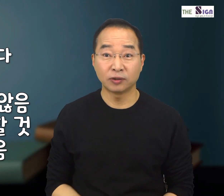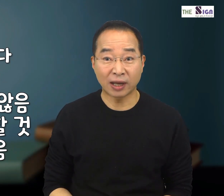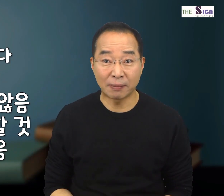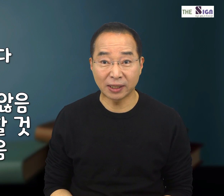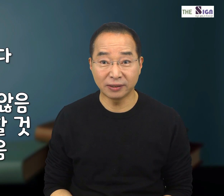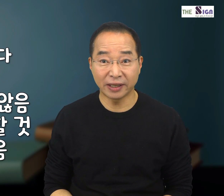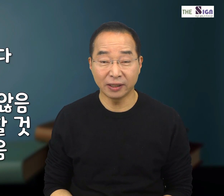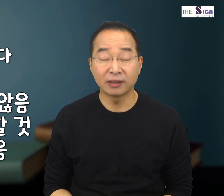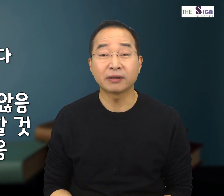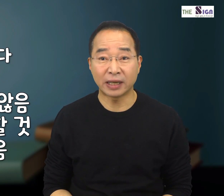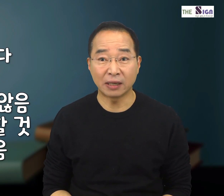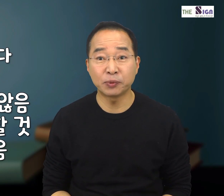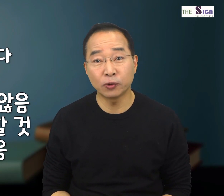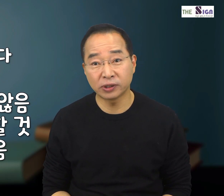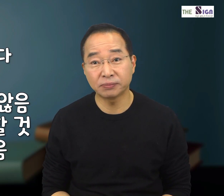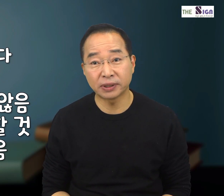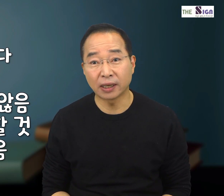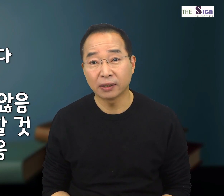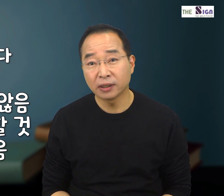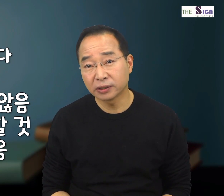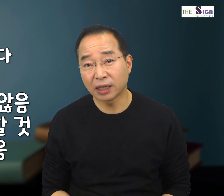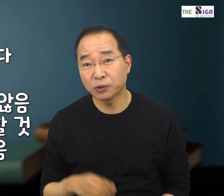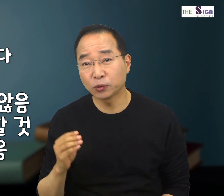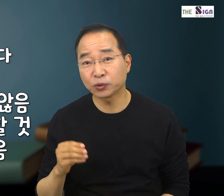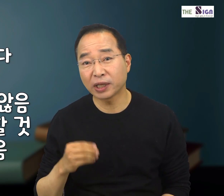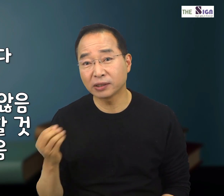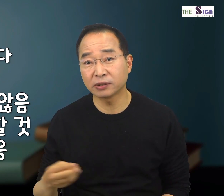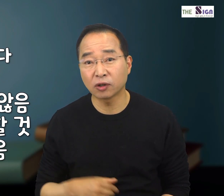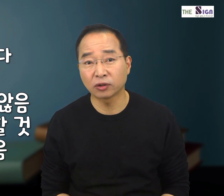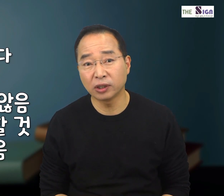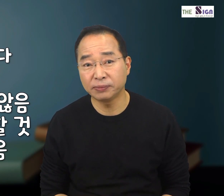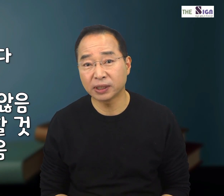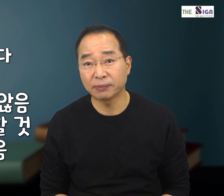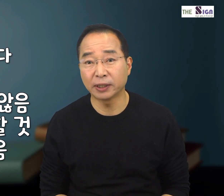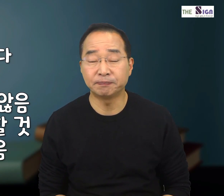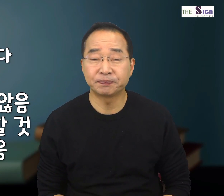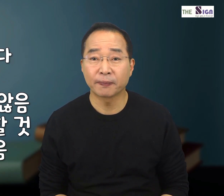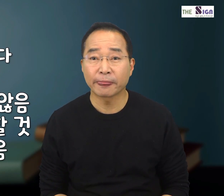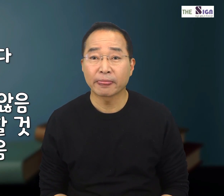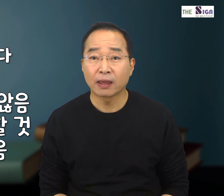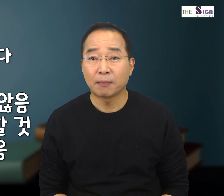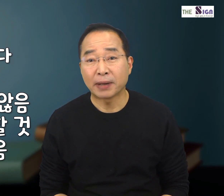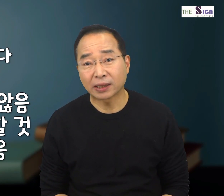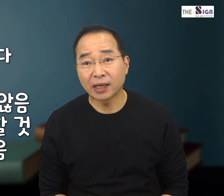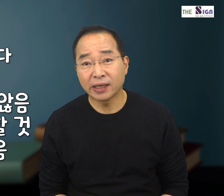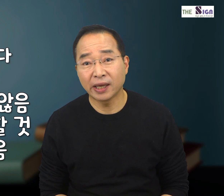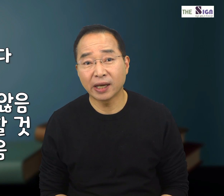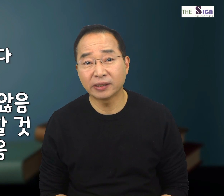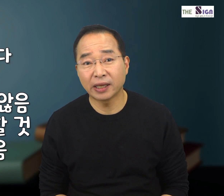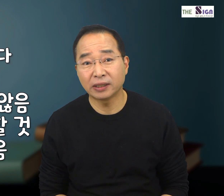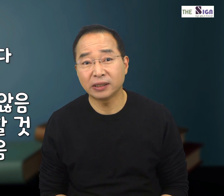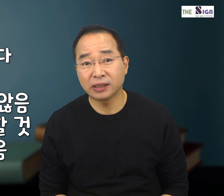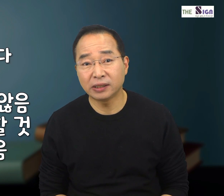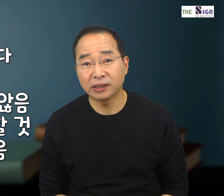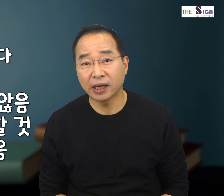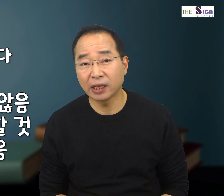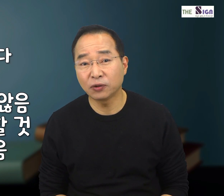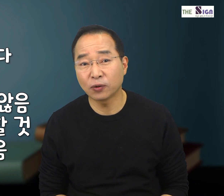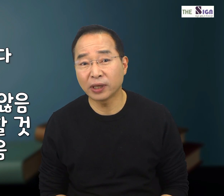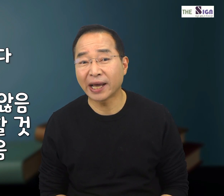가만히 있네 라는 표현을 씁니다. 그 다음에 이건 또 다른 뜻으로 어떤 의미냐면, 마땅히 해야 되는 일이나 행동을 하지